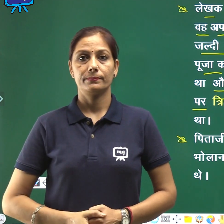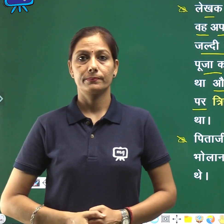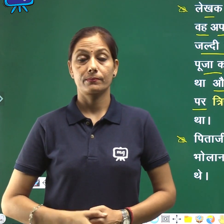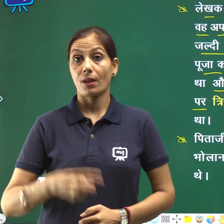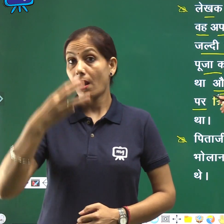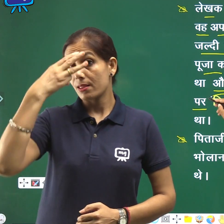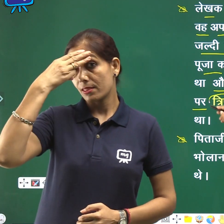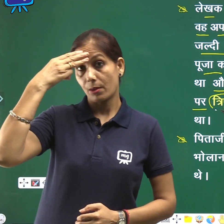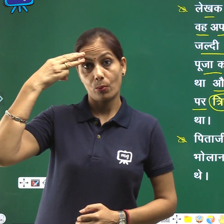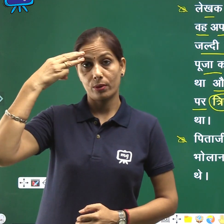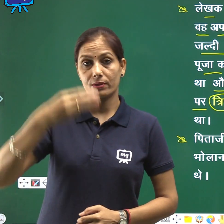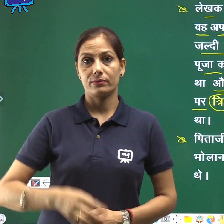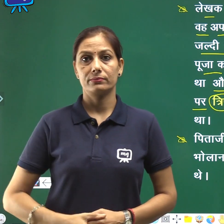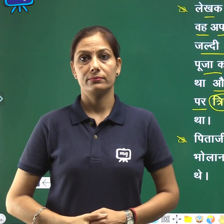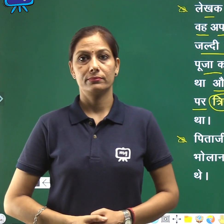त्रिपुंड